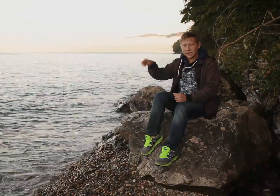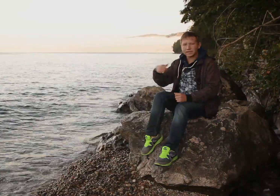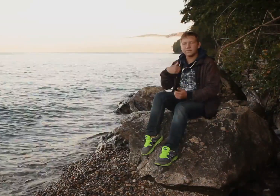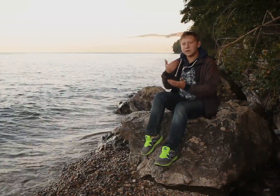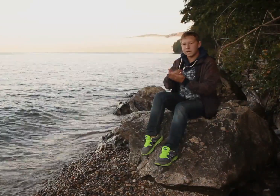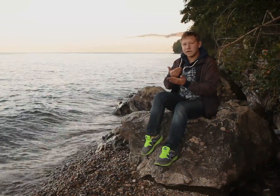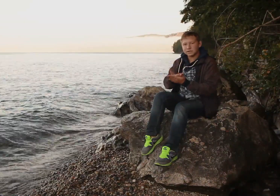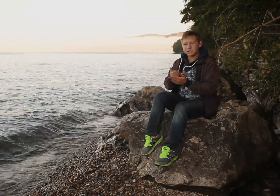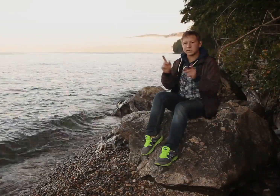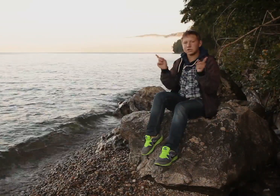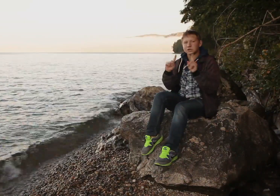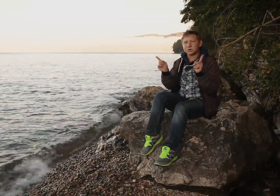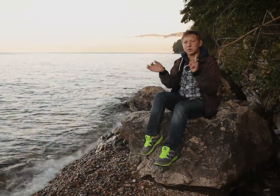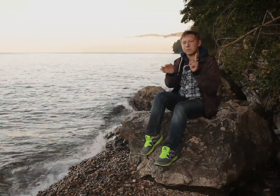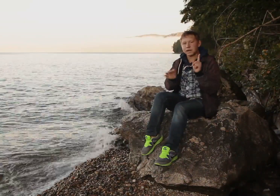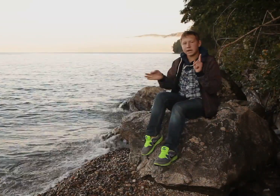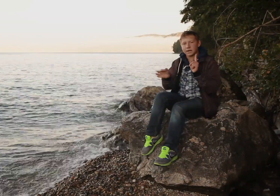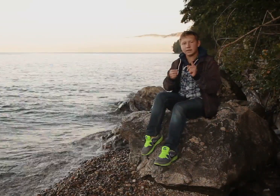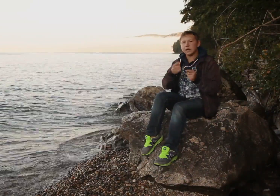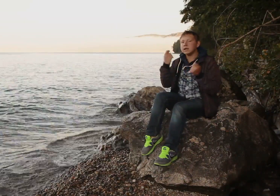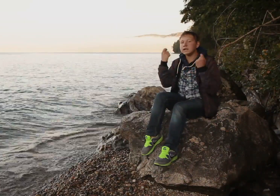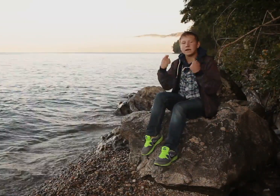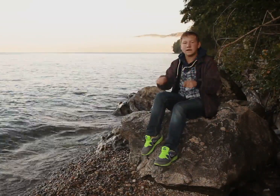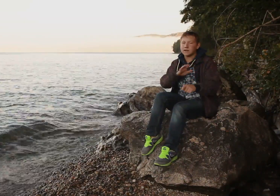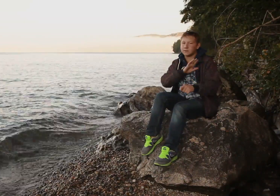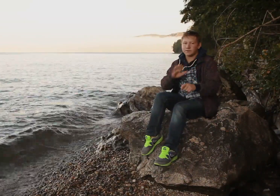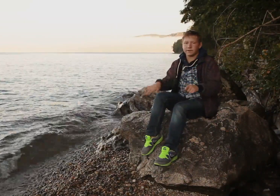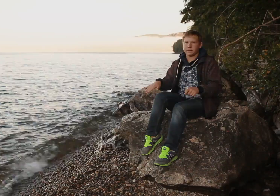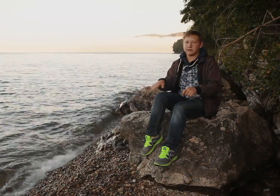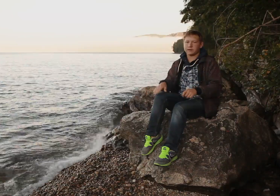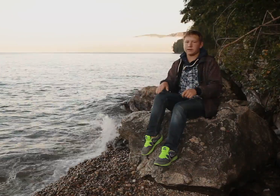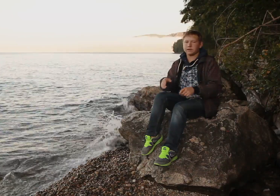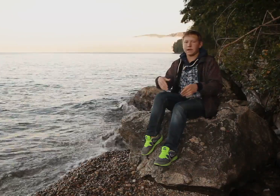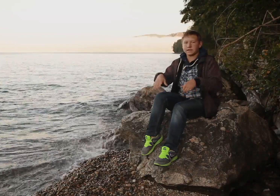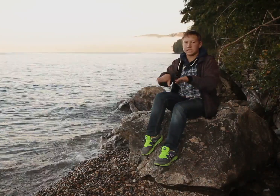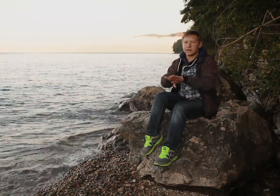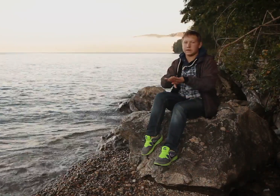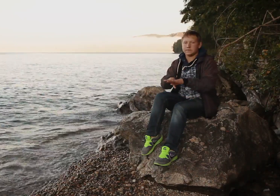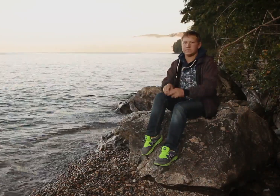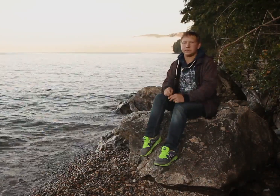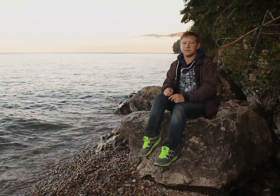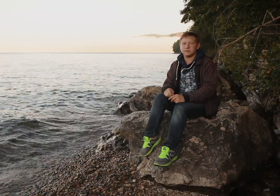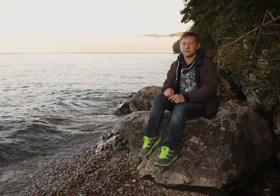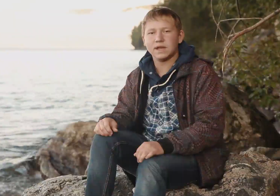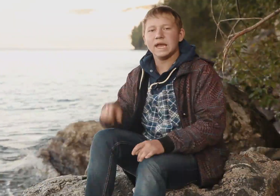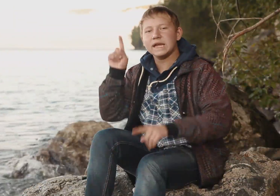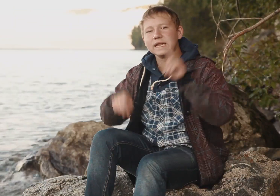Знаете, мне кажется, что Байкал никогда не бывает одинаков.